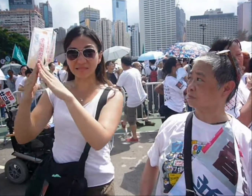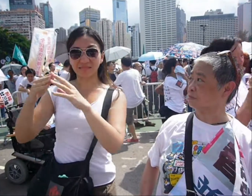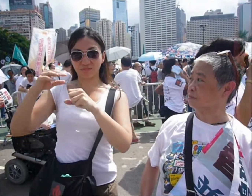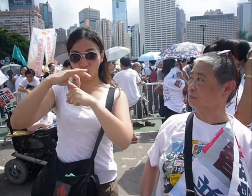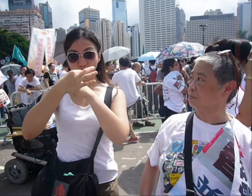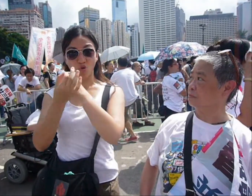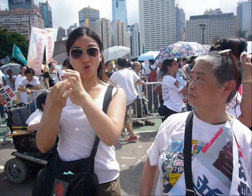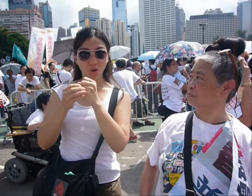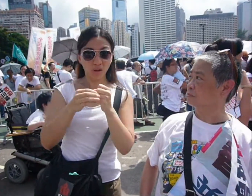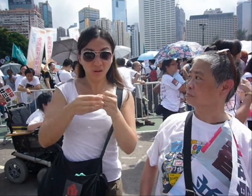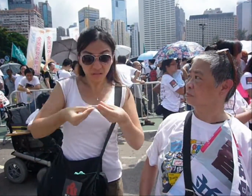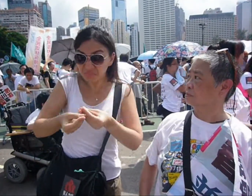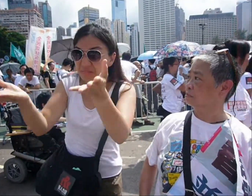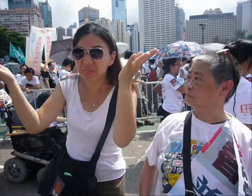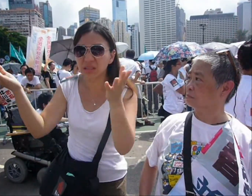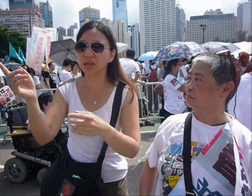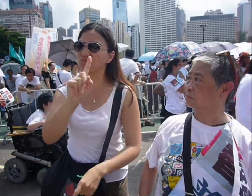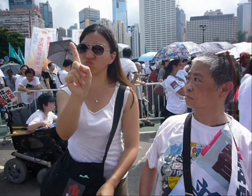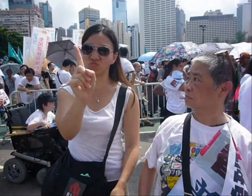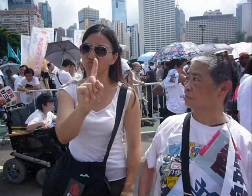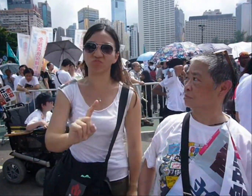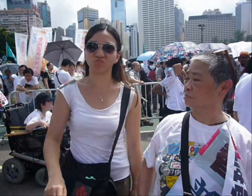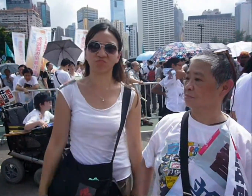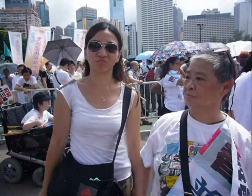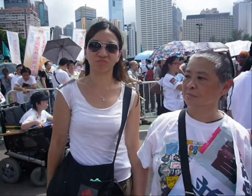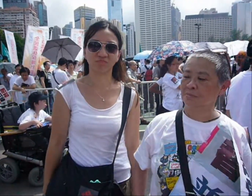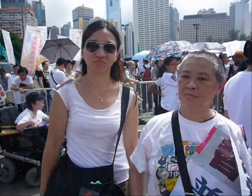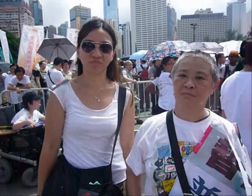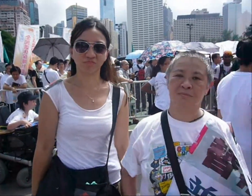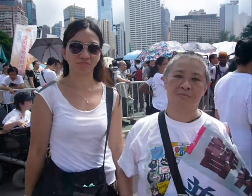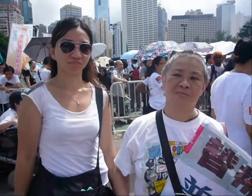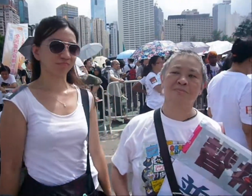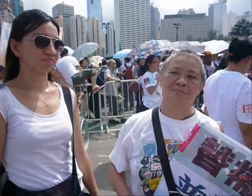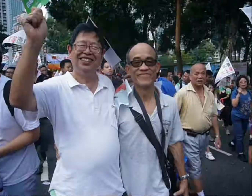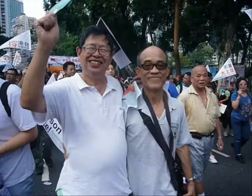沼。2012年嘅雙普選目標一